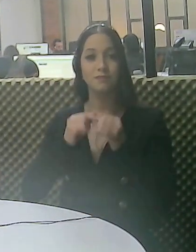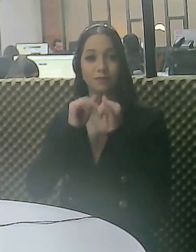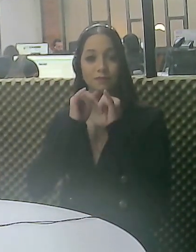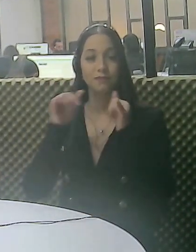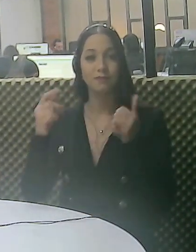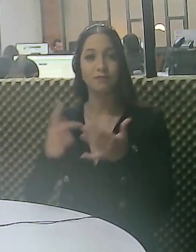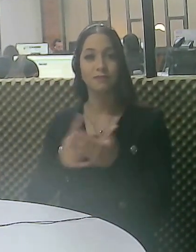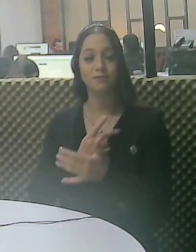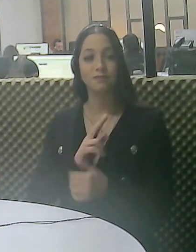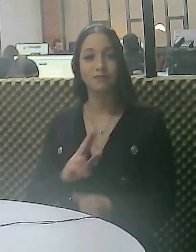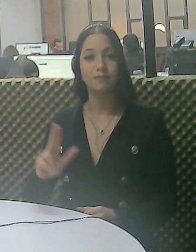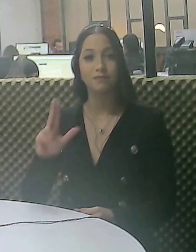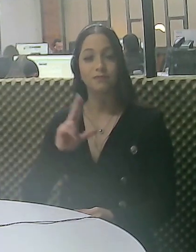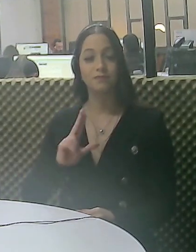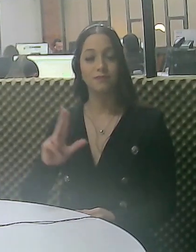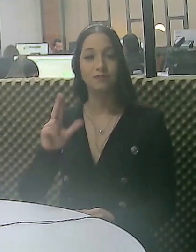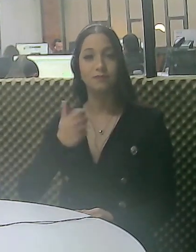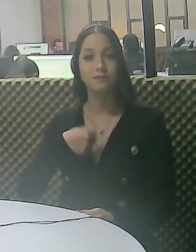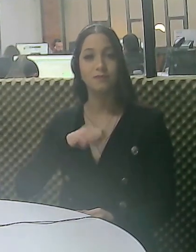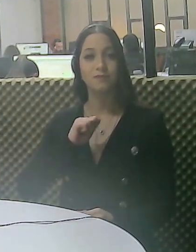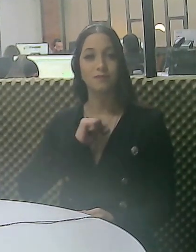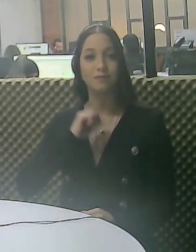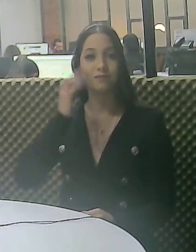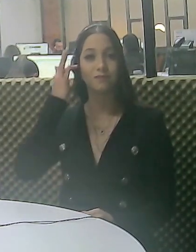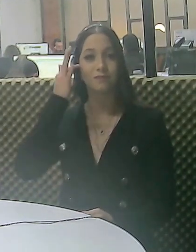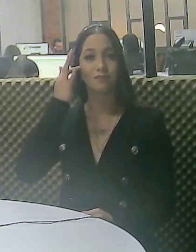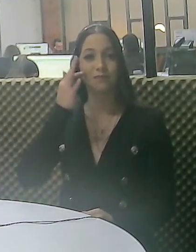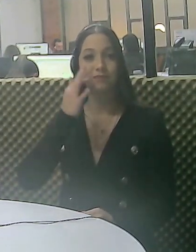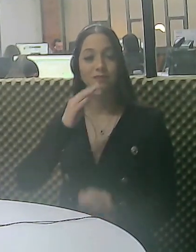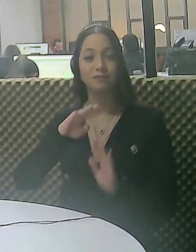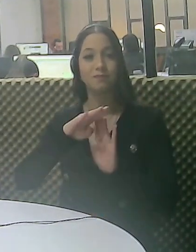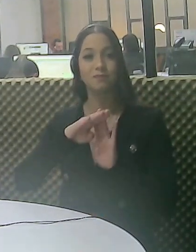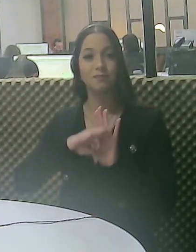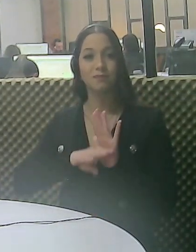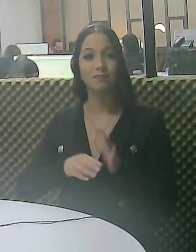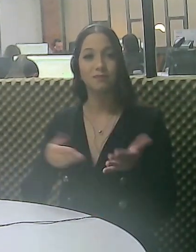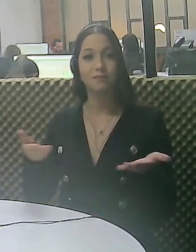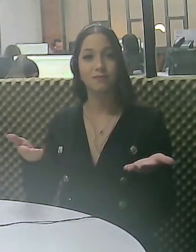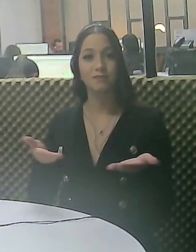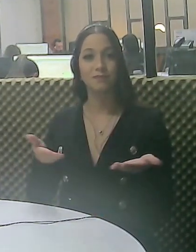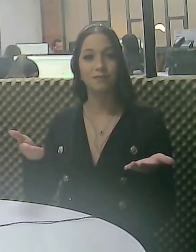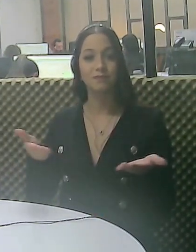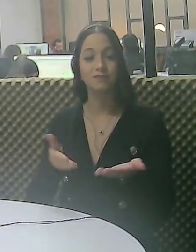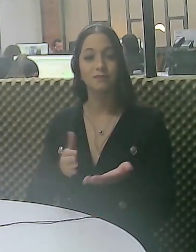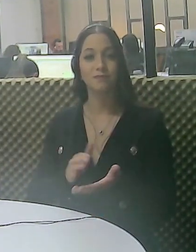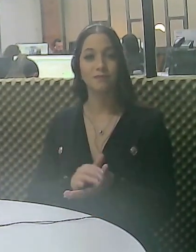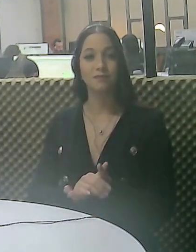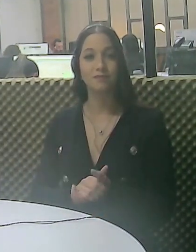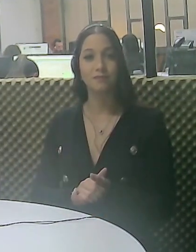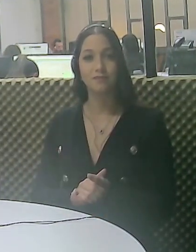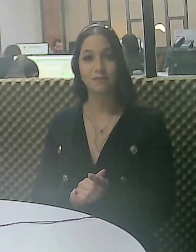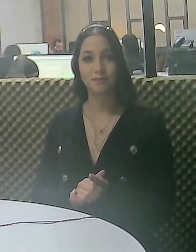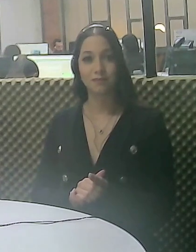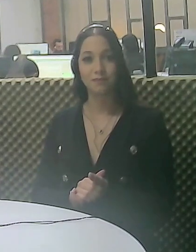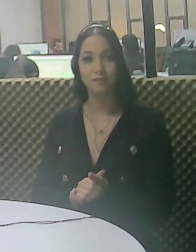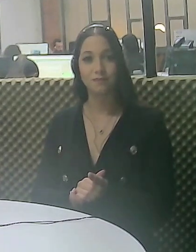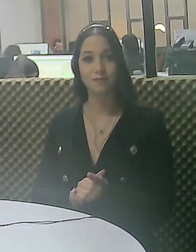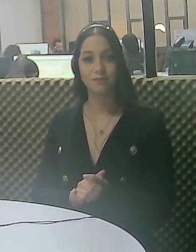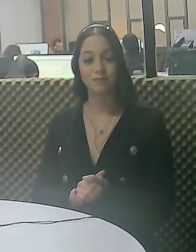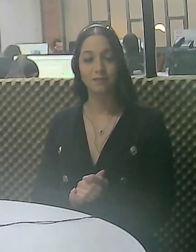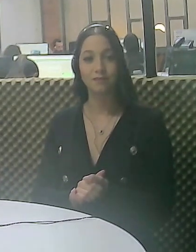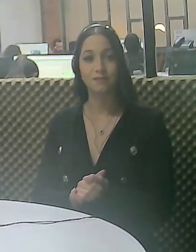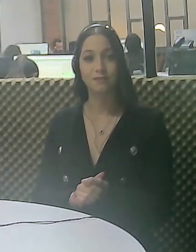fato acontece em Uberlândia. Eu sou o Fernando Cássio e começamos com os destaques da edição de hoje.